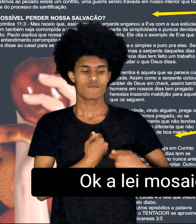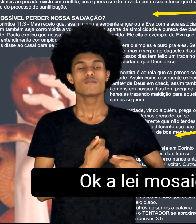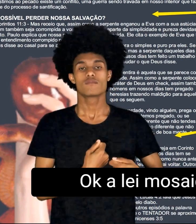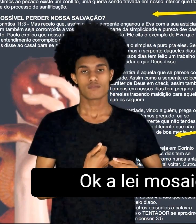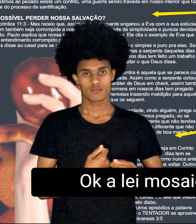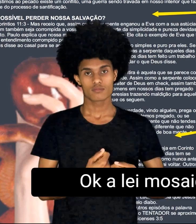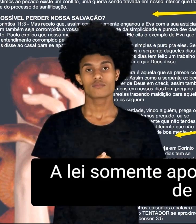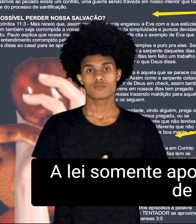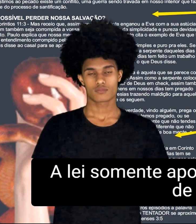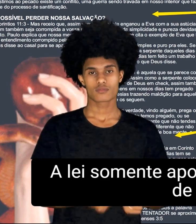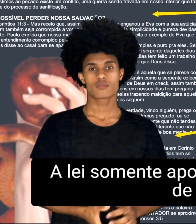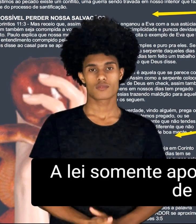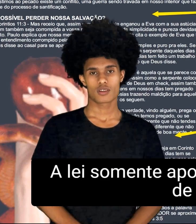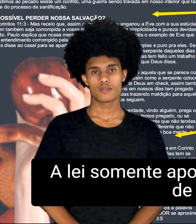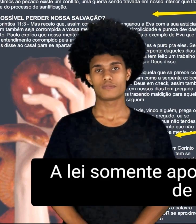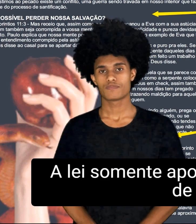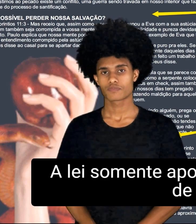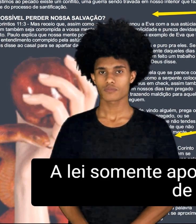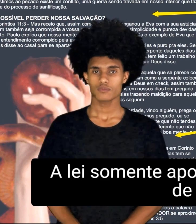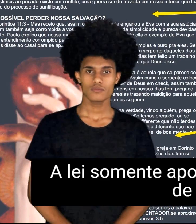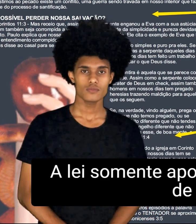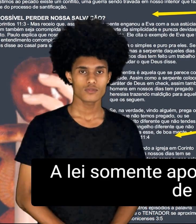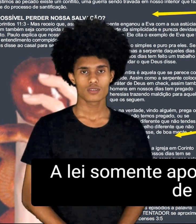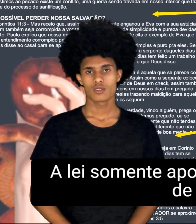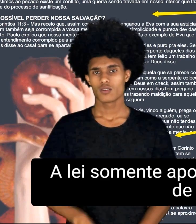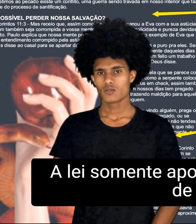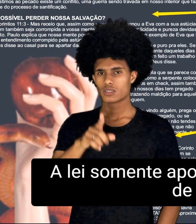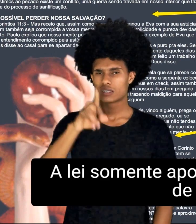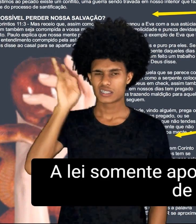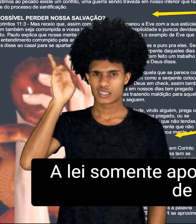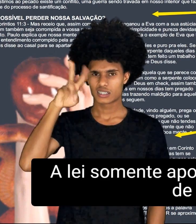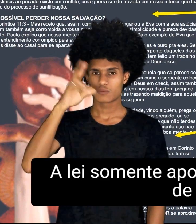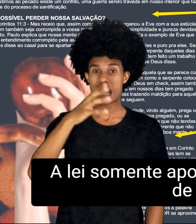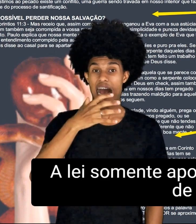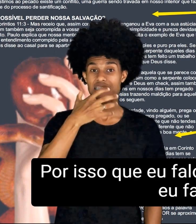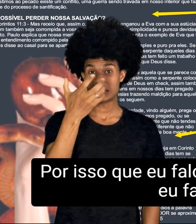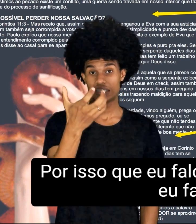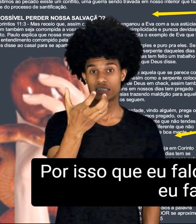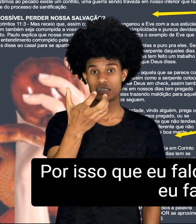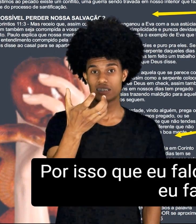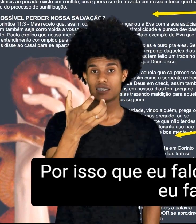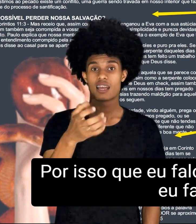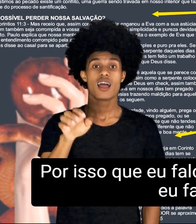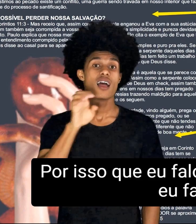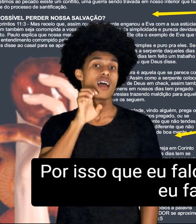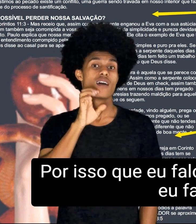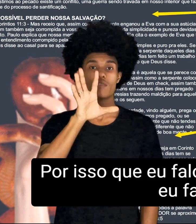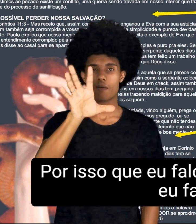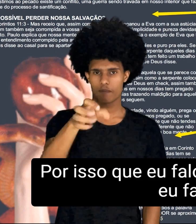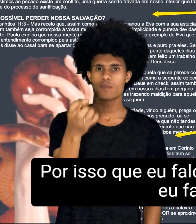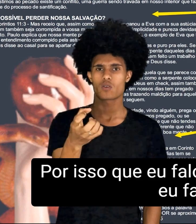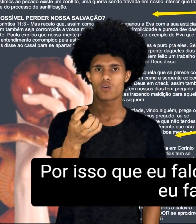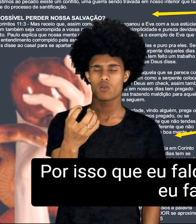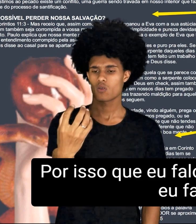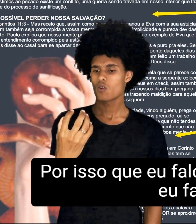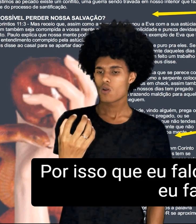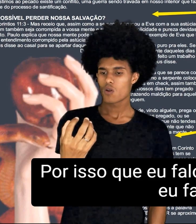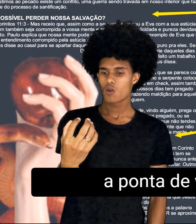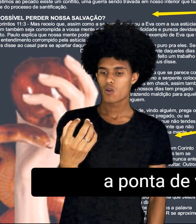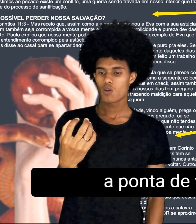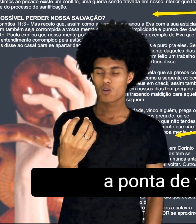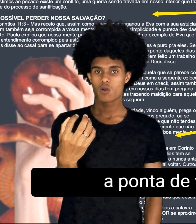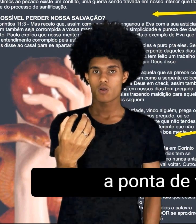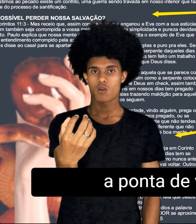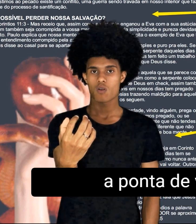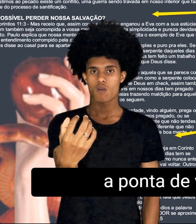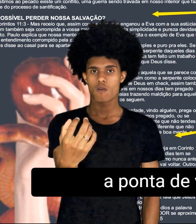nos salvar, a lei somente apontou que nós precisávamos de um Criador, por isso, de um Salvador, por isso que a lei aponta para a graça, e eu falo que a graça aponta